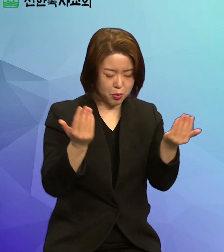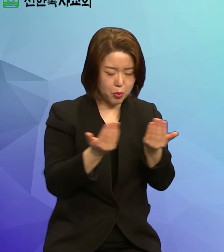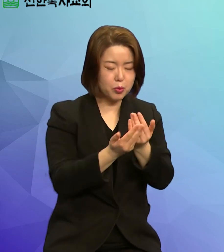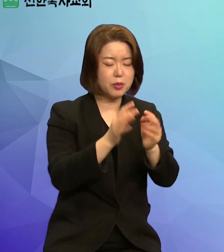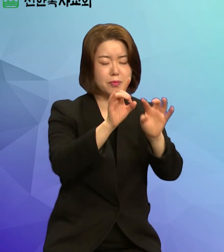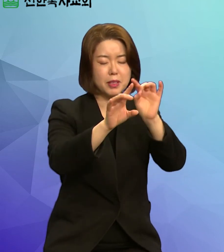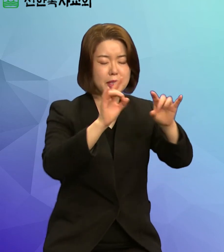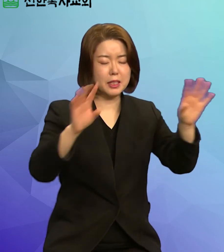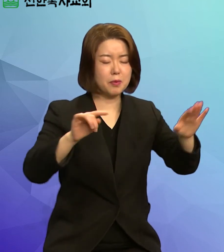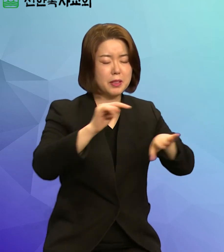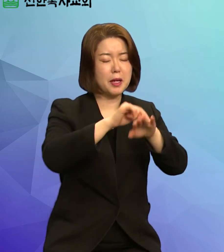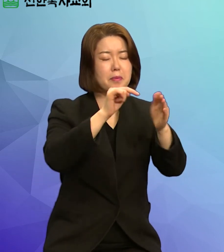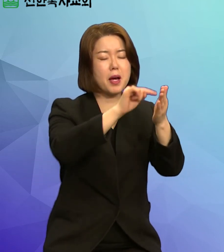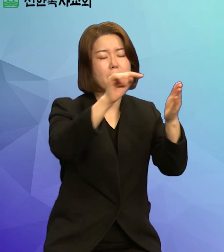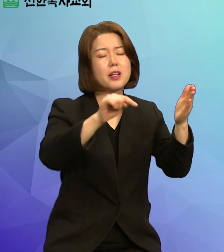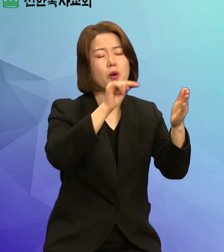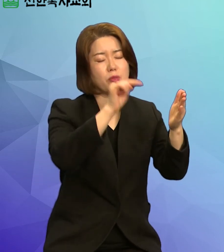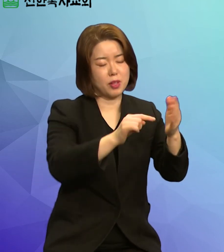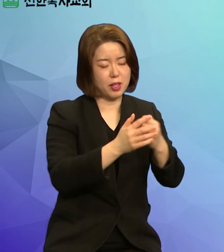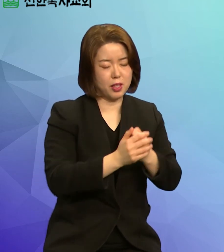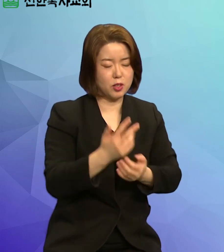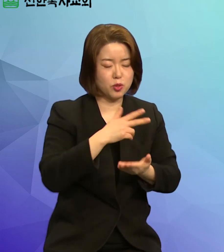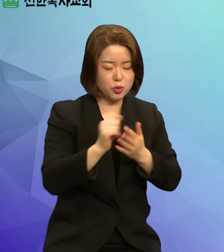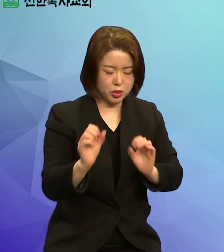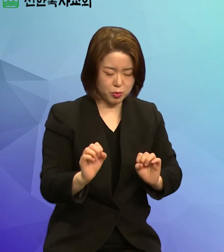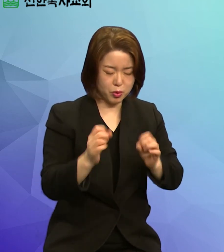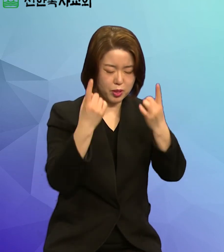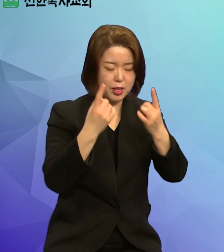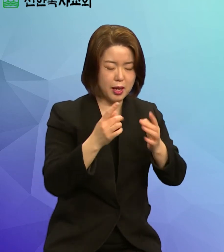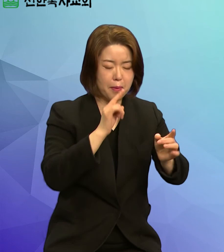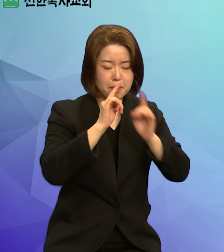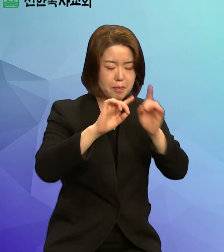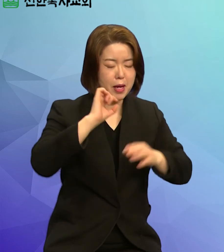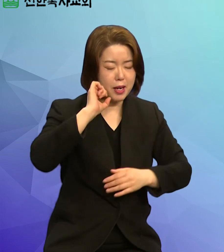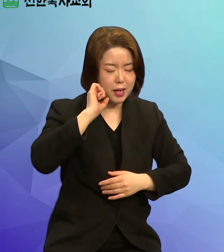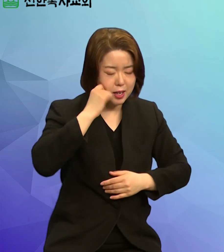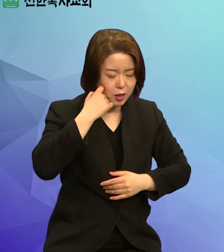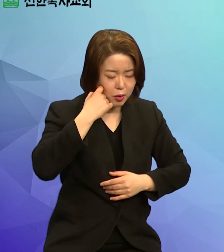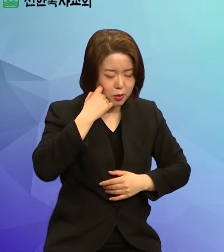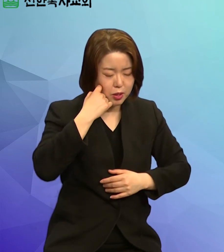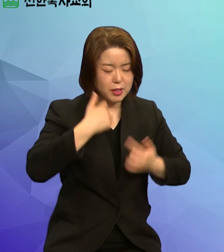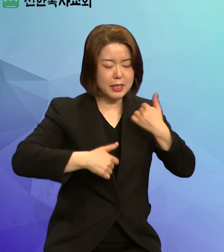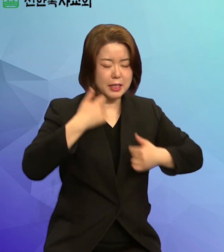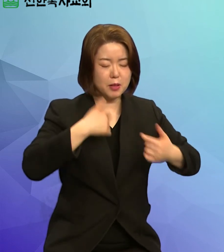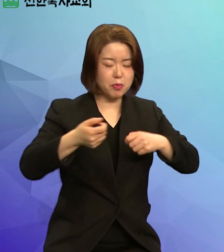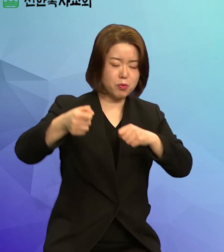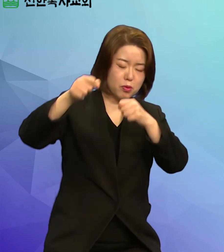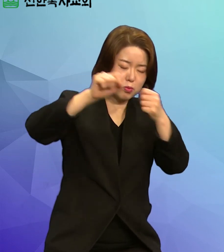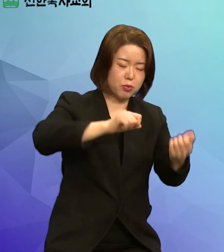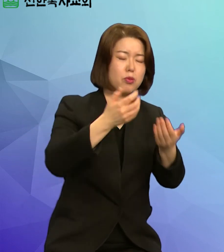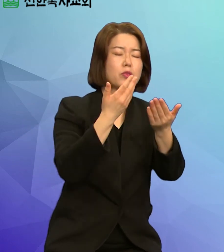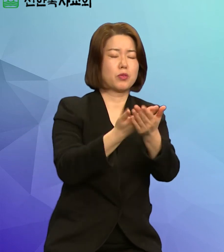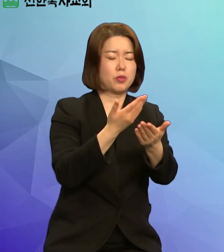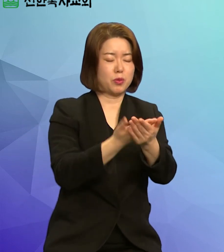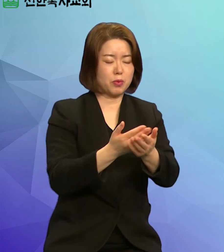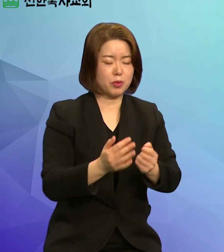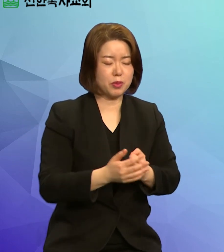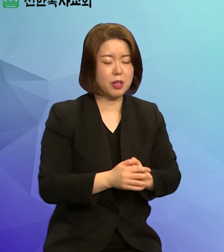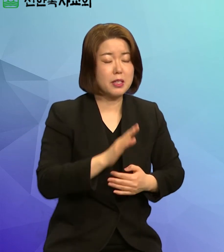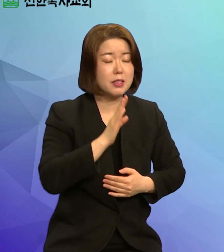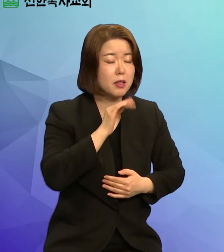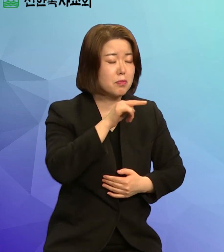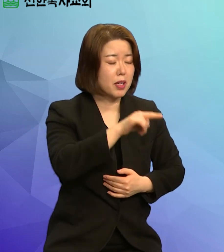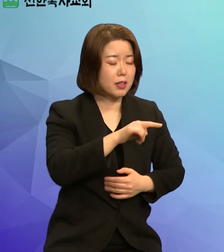심령에 주님으로 인한 말할 수 없는 기쁨을 부어주소서. 정말